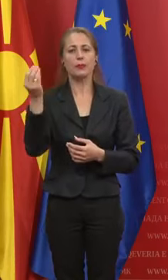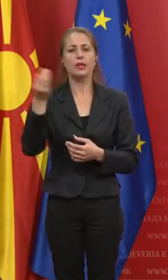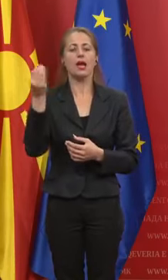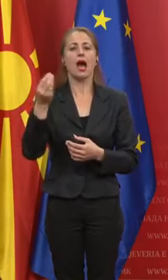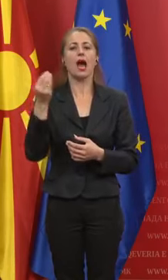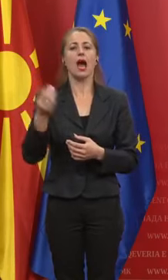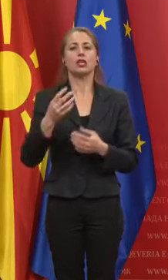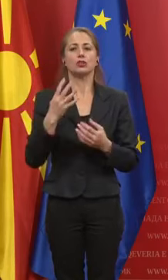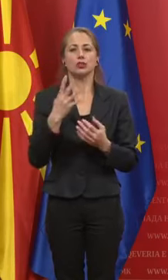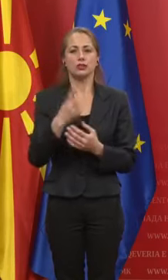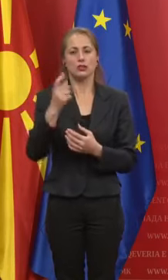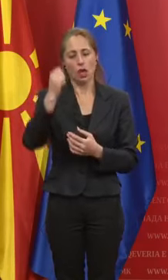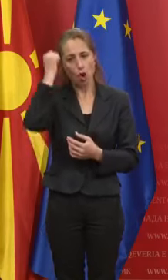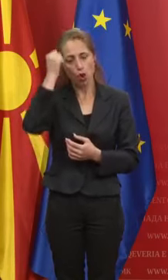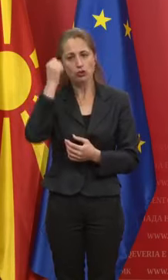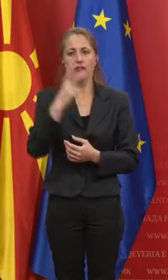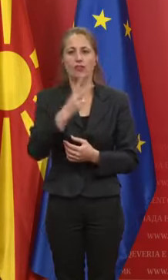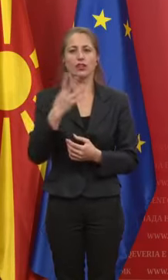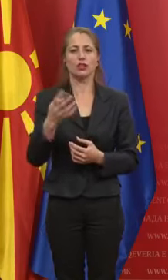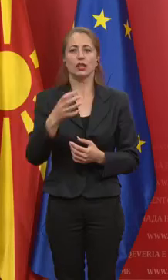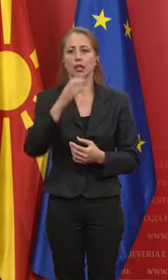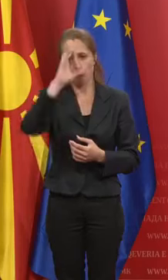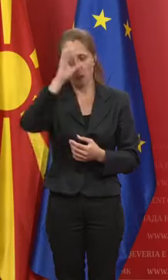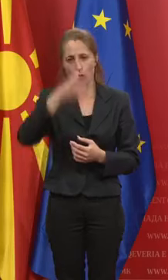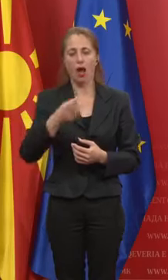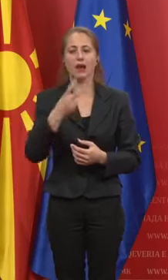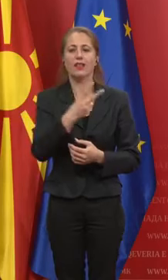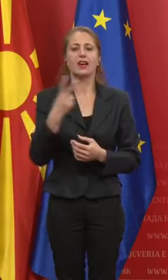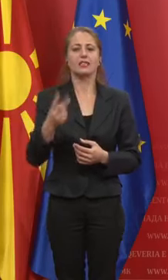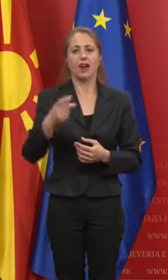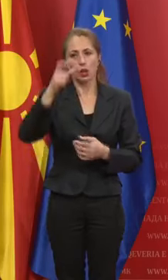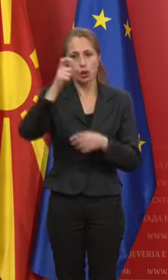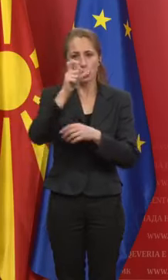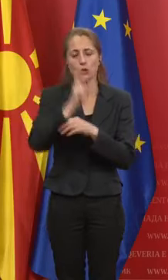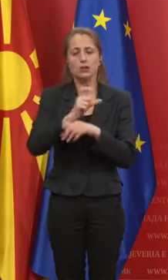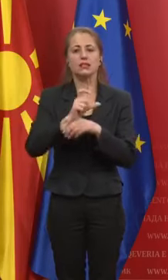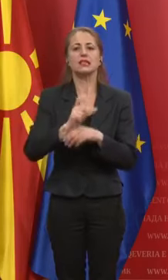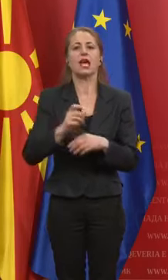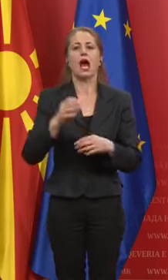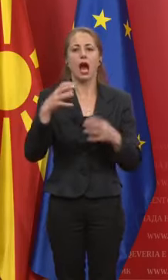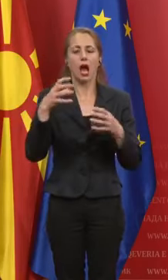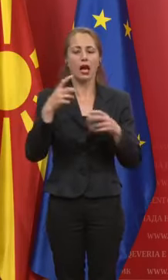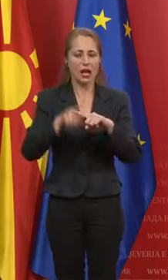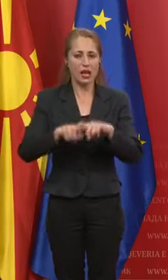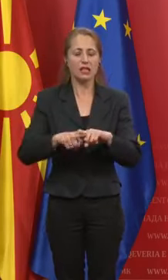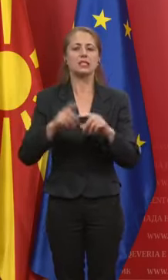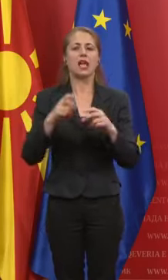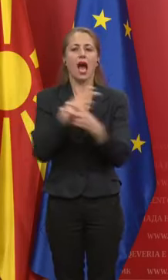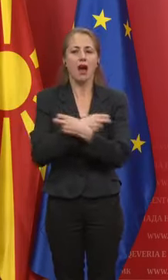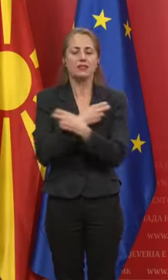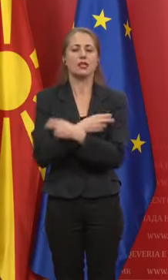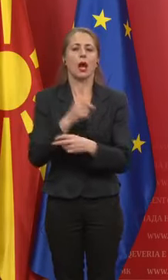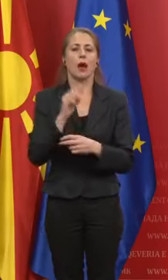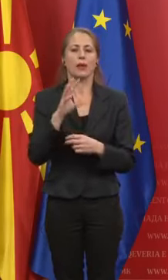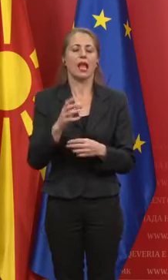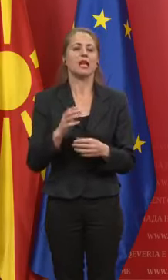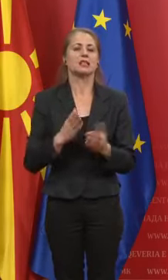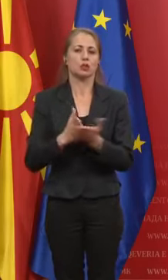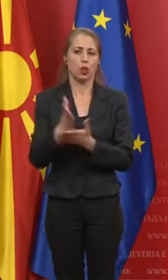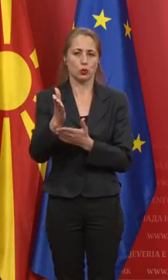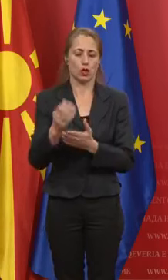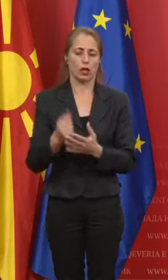41, Косово 24, Бугарија 22, Турција 20, Грција 18 и Австрија 15 случаи.